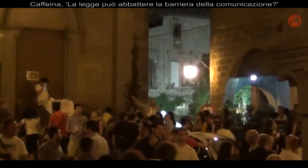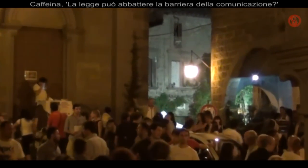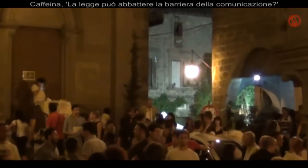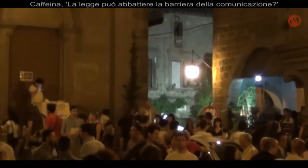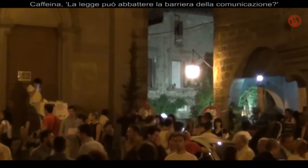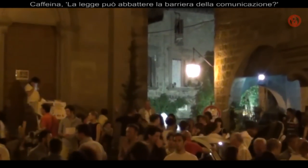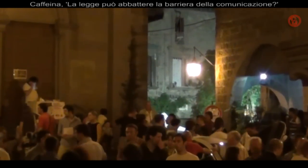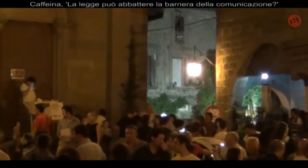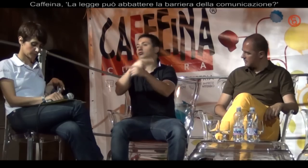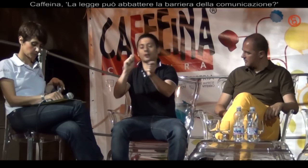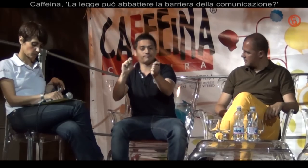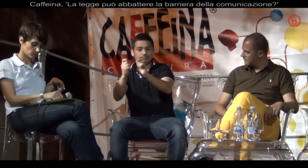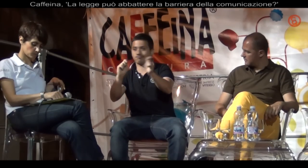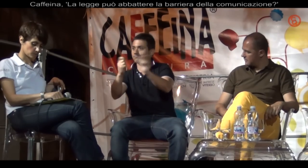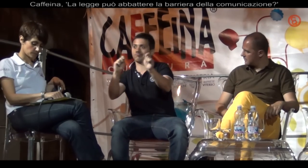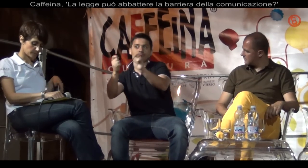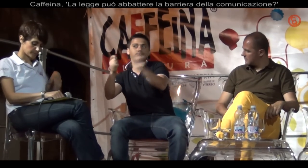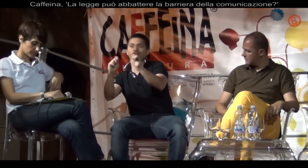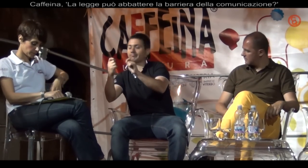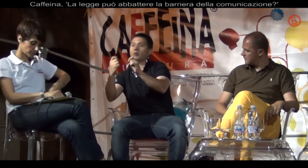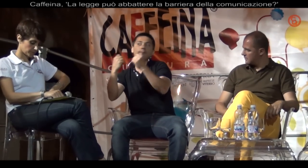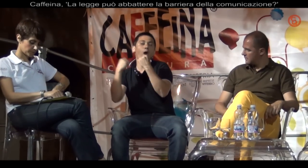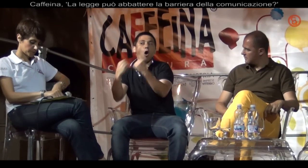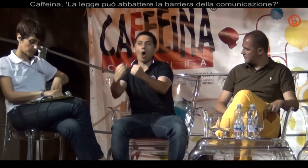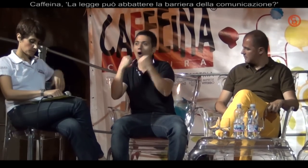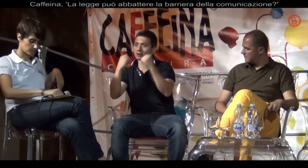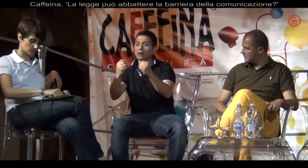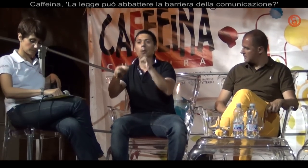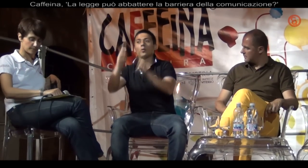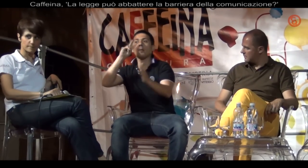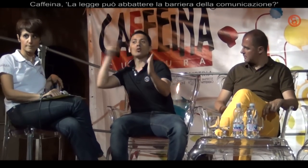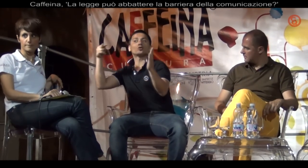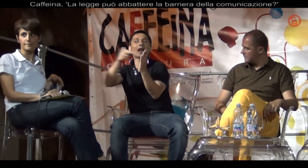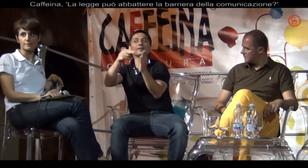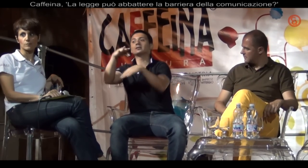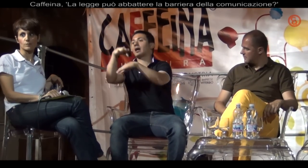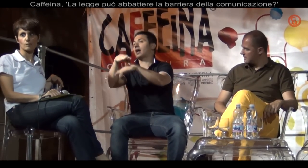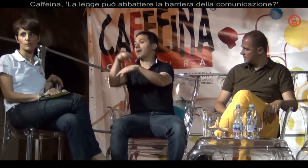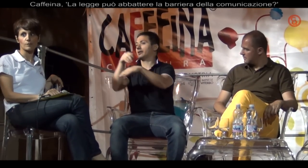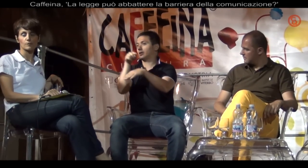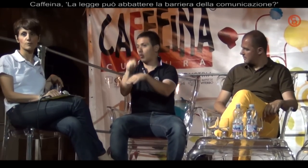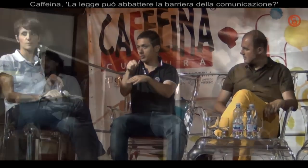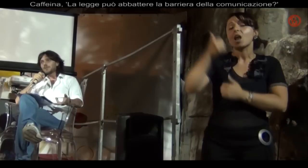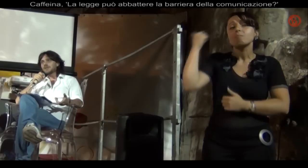unanime che dovrebbe adesso l'altro testo essere corrispondente, invece stanno succedendo molte modifiche. La